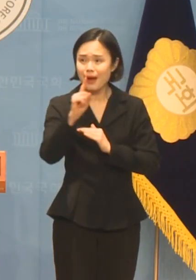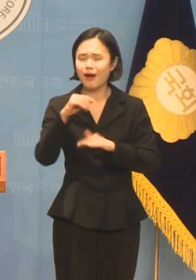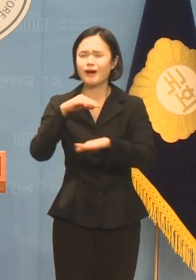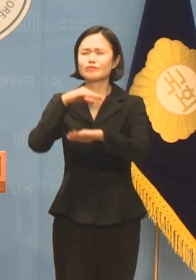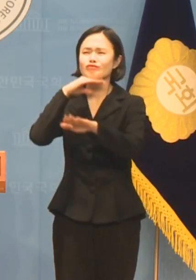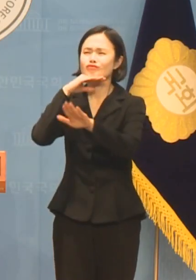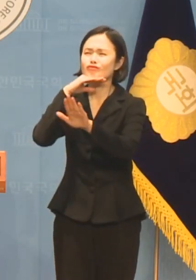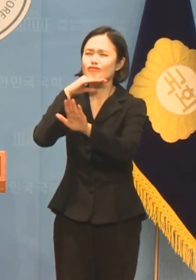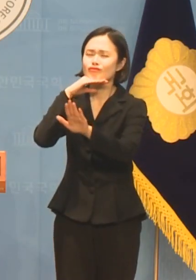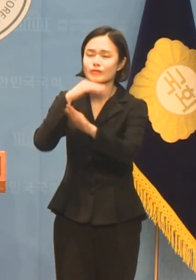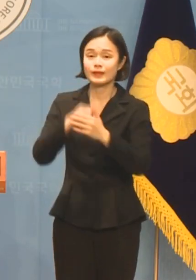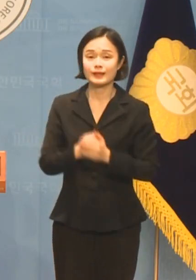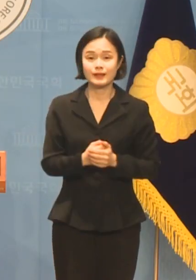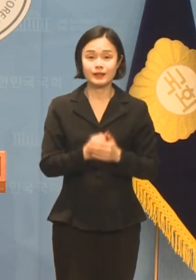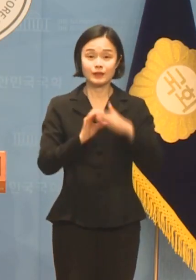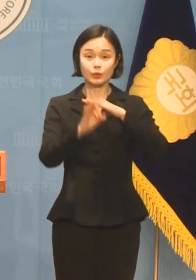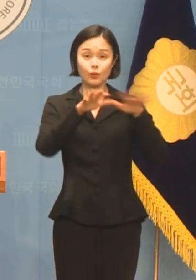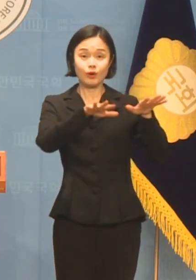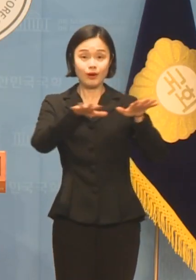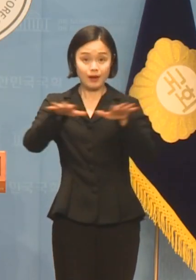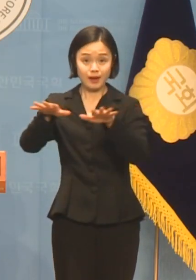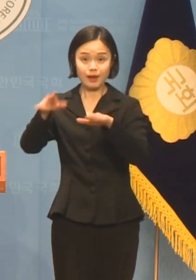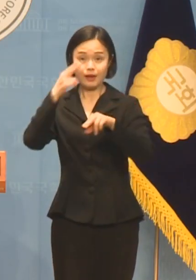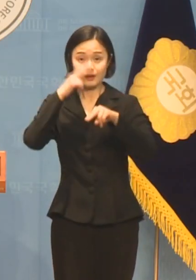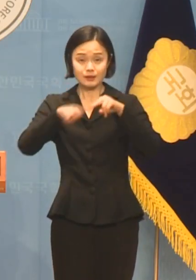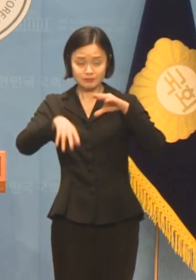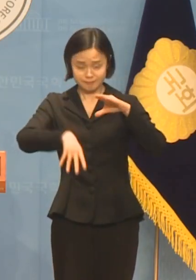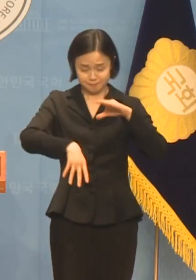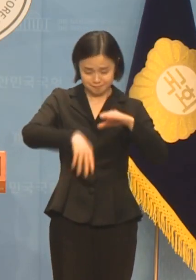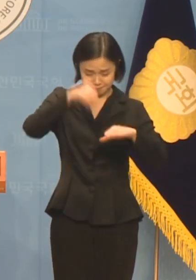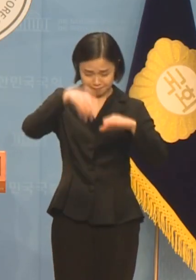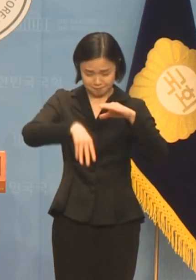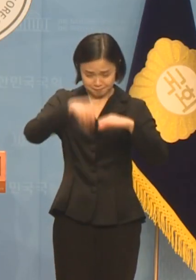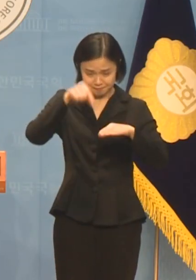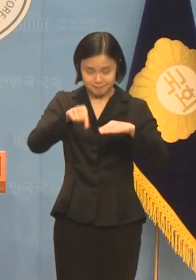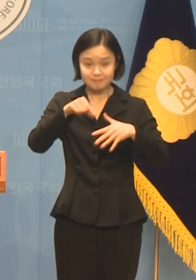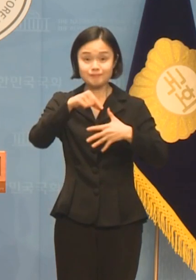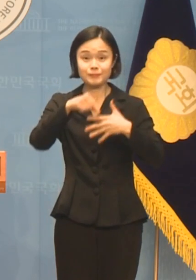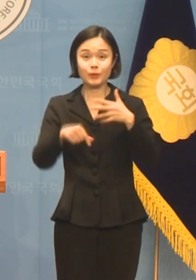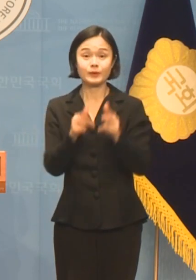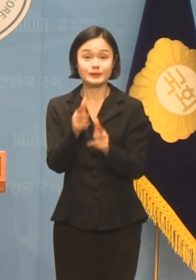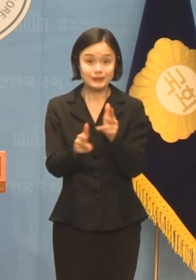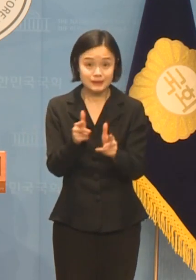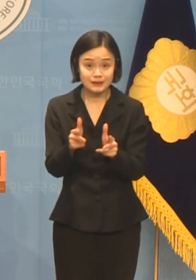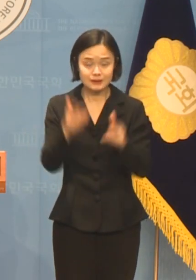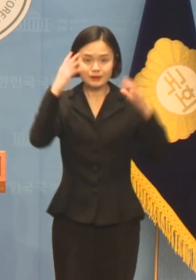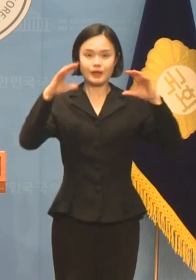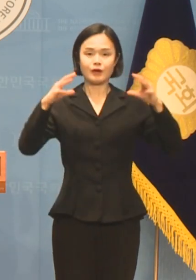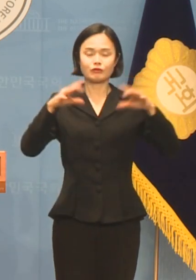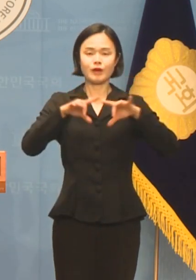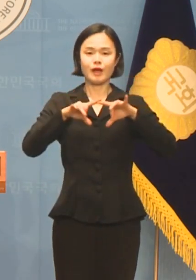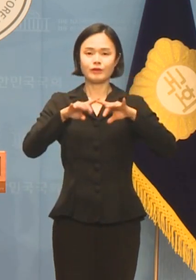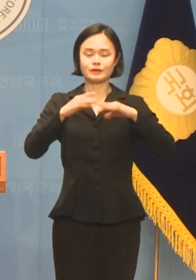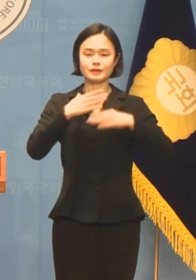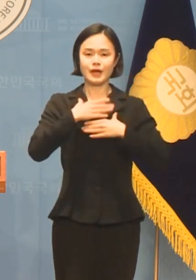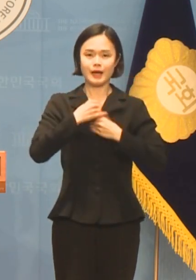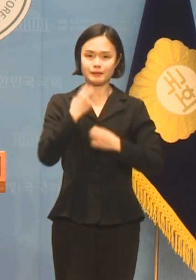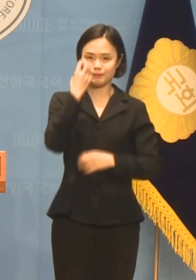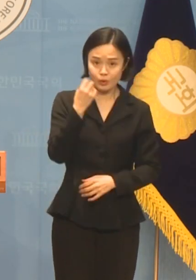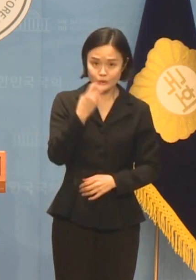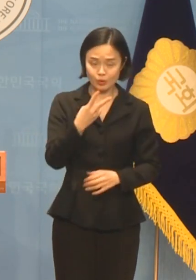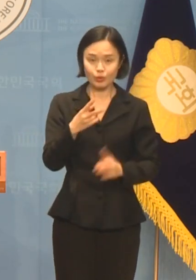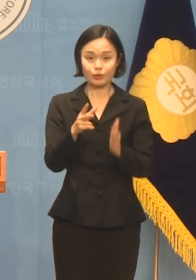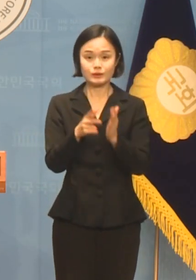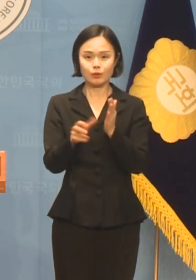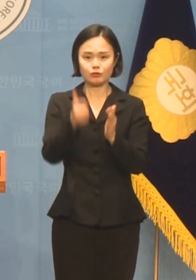개발 사업인 대왕고래 프로젝트는 대한민국 에너지 안보와 자원 주권을 강화하기